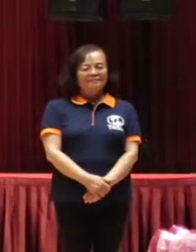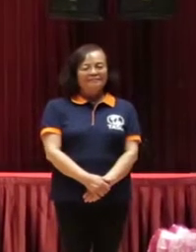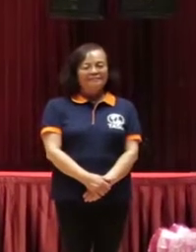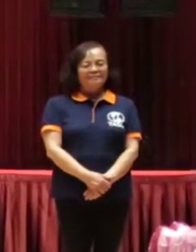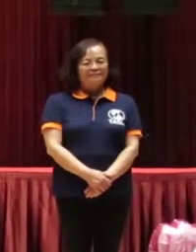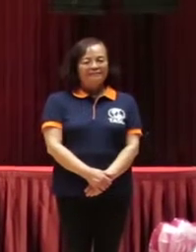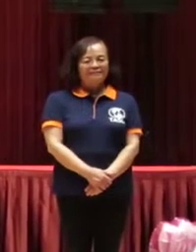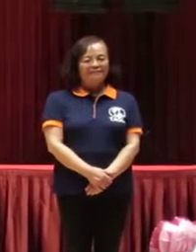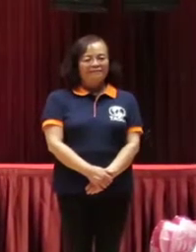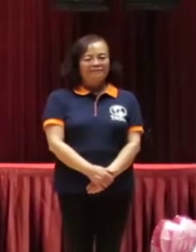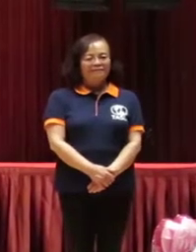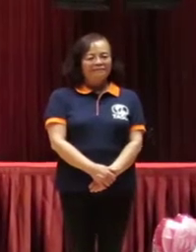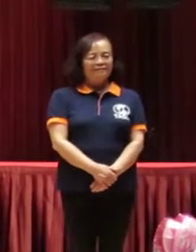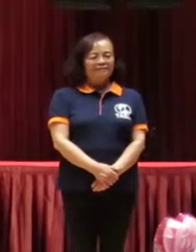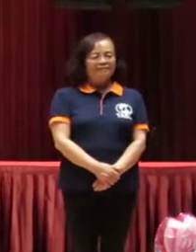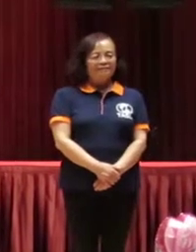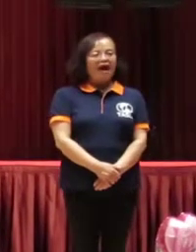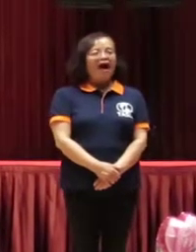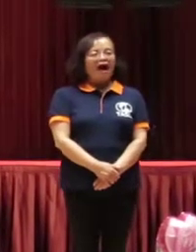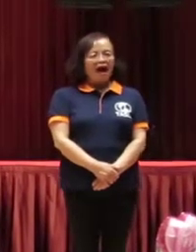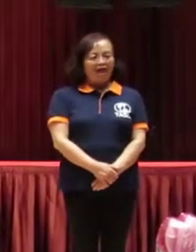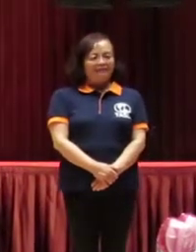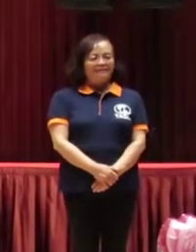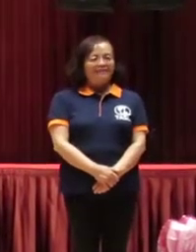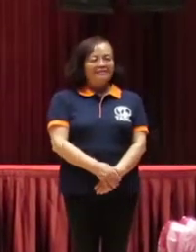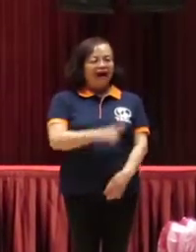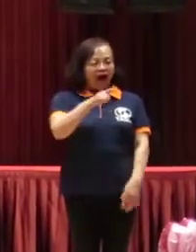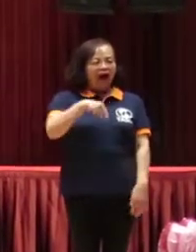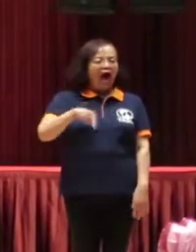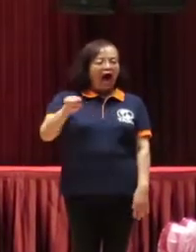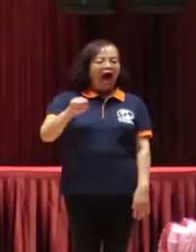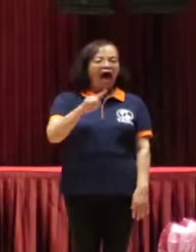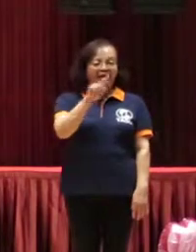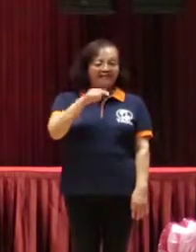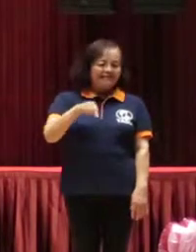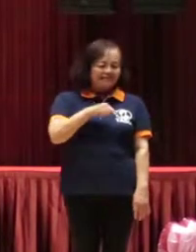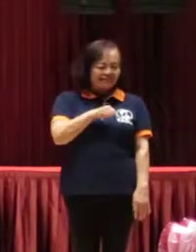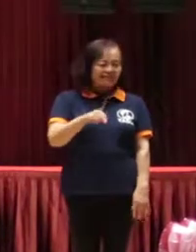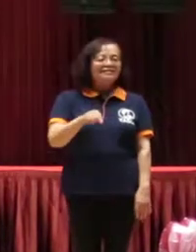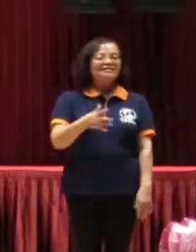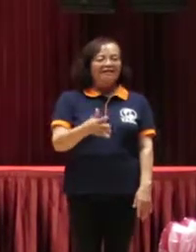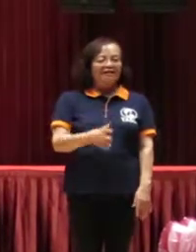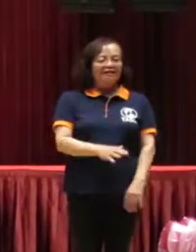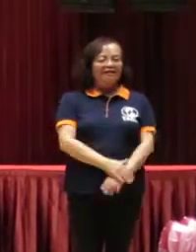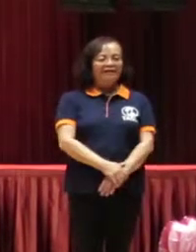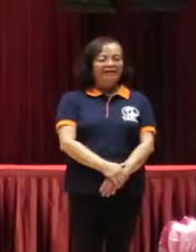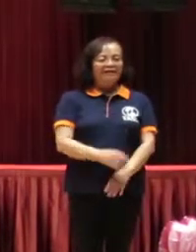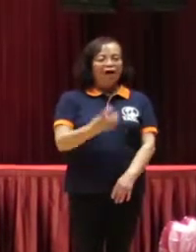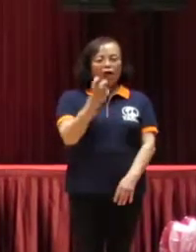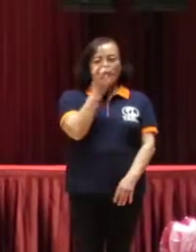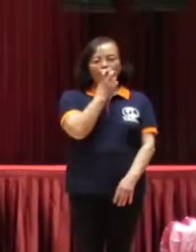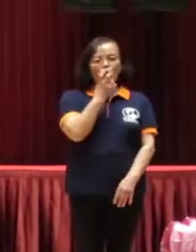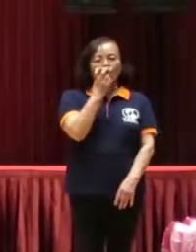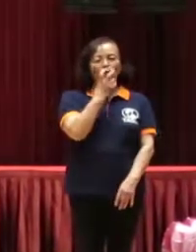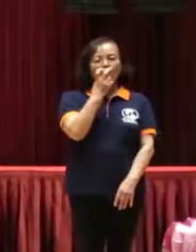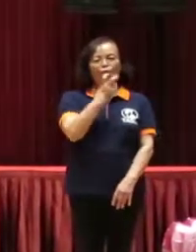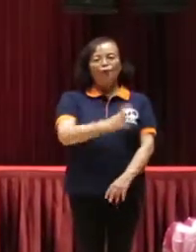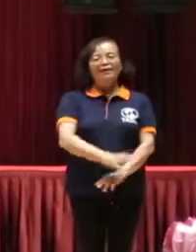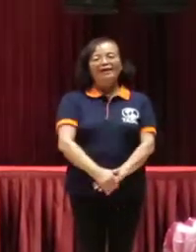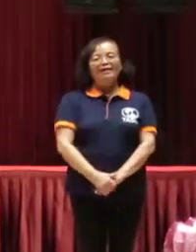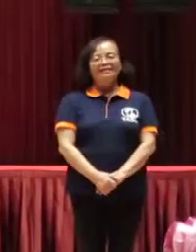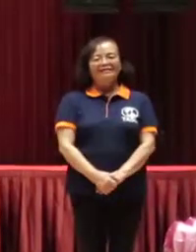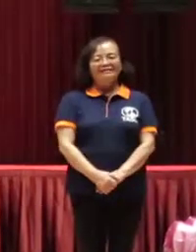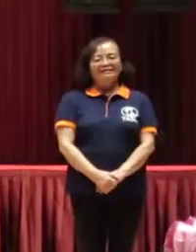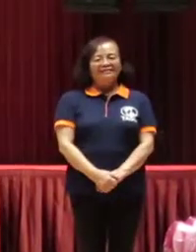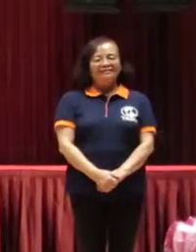谢谢是暗自 say， 谢谢， 请大家跟我念一次哦，暗自 say， 暗自